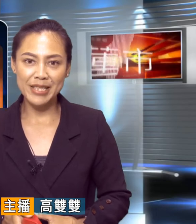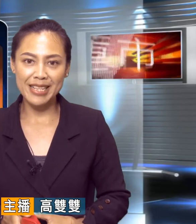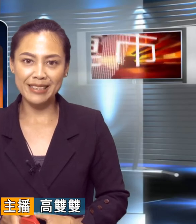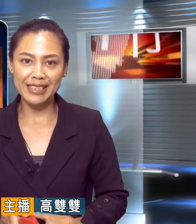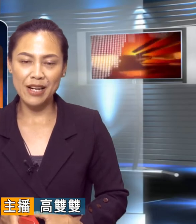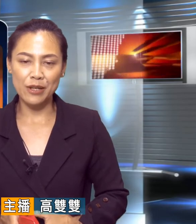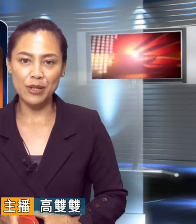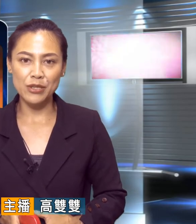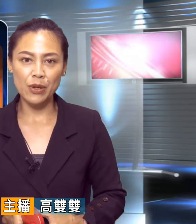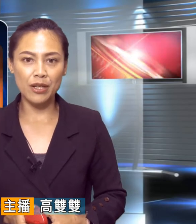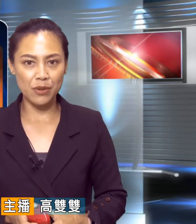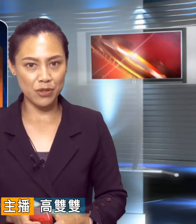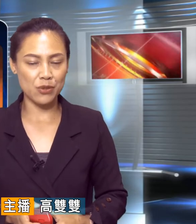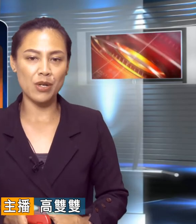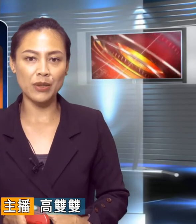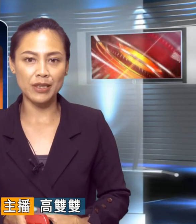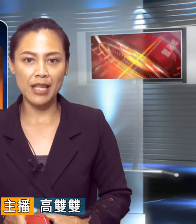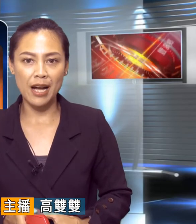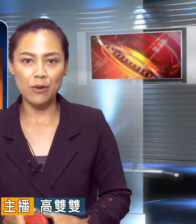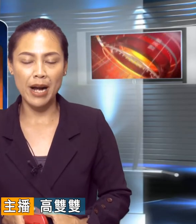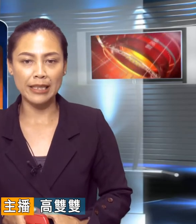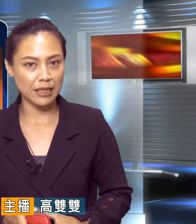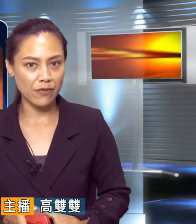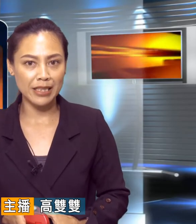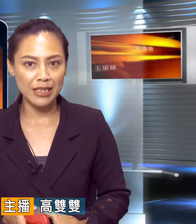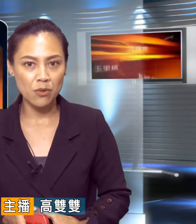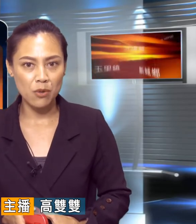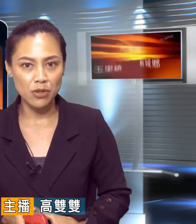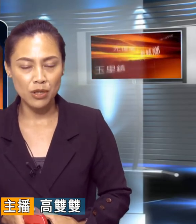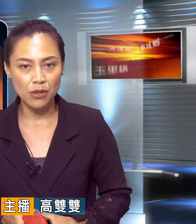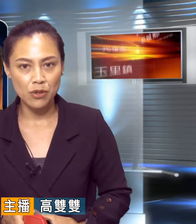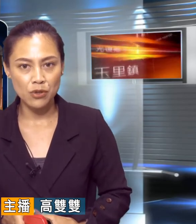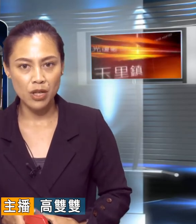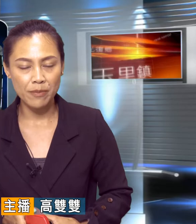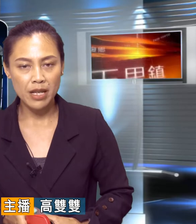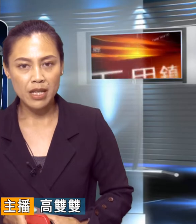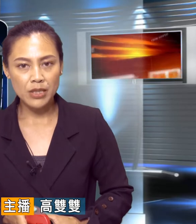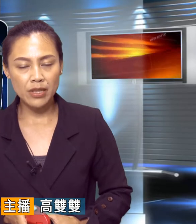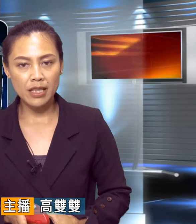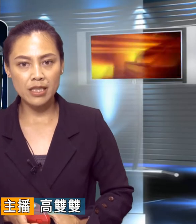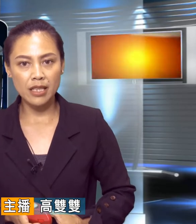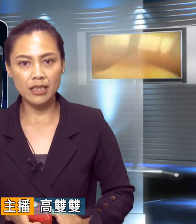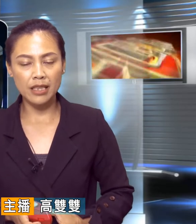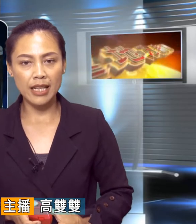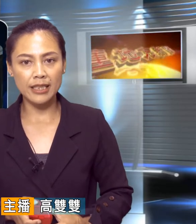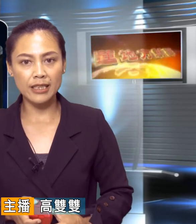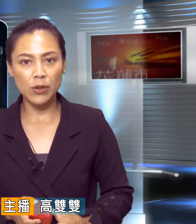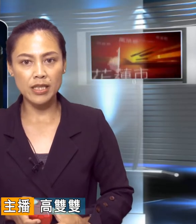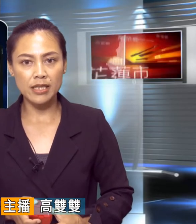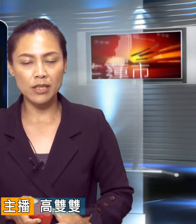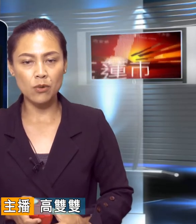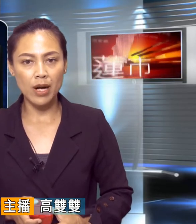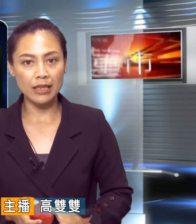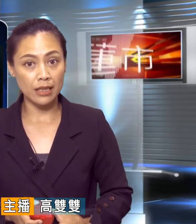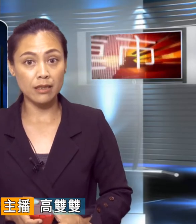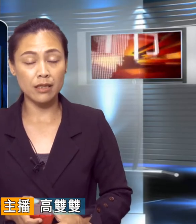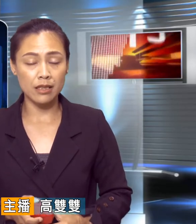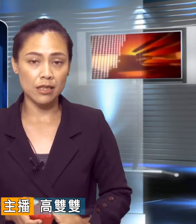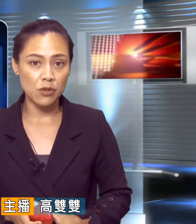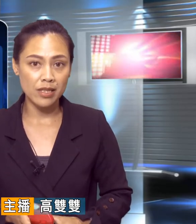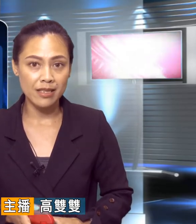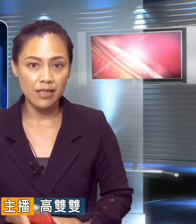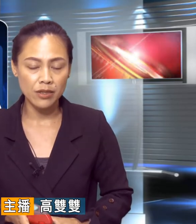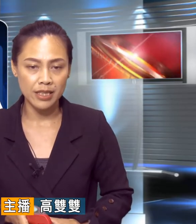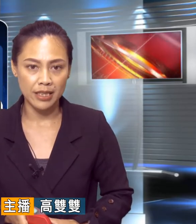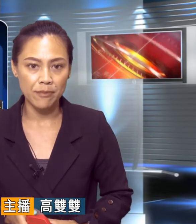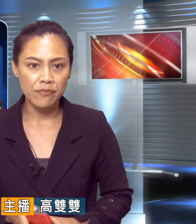吴宁朗、明明桑，大家好，欢迎收看6月15号的大花莲地方新闻，我是高双双。现在开始带您来关心花莲的疫